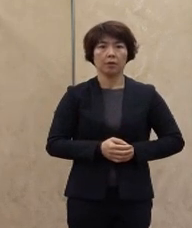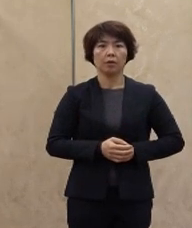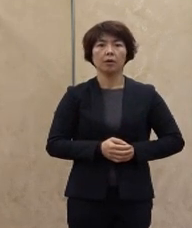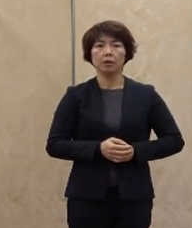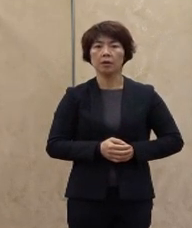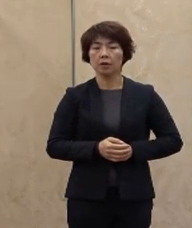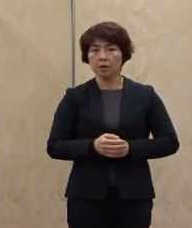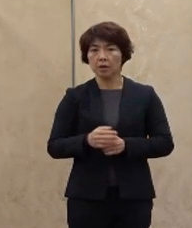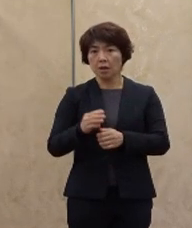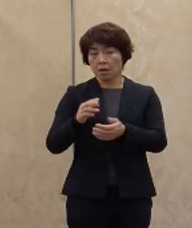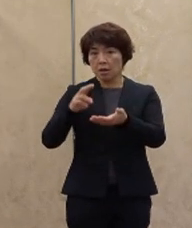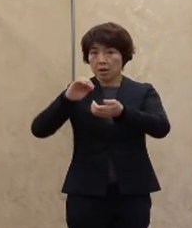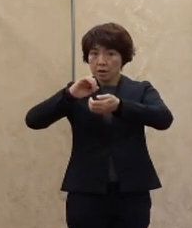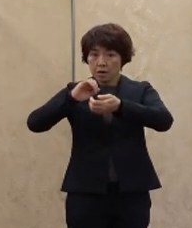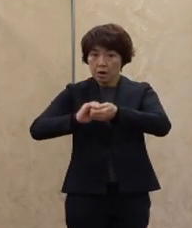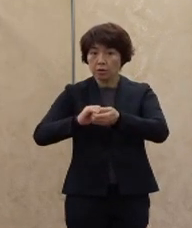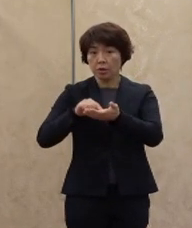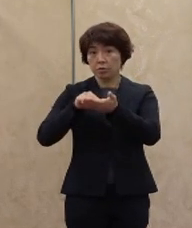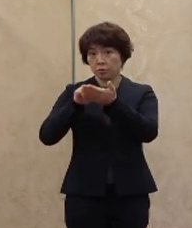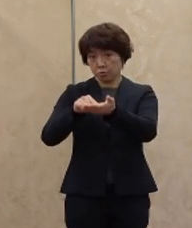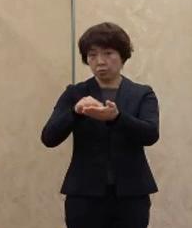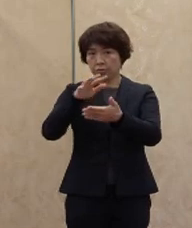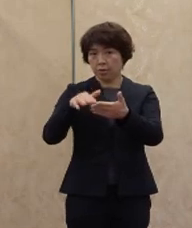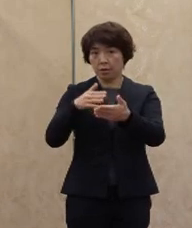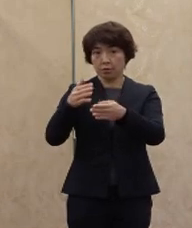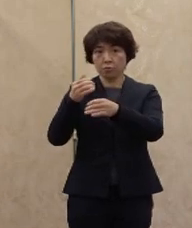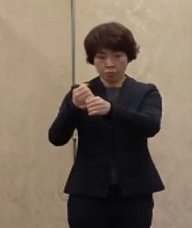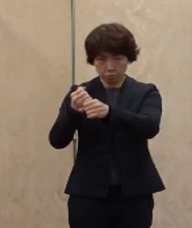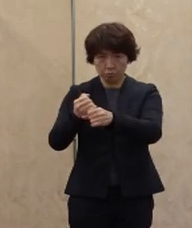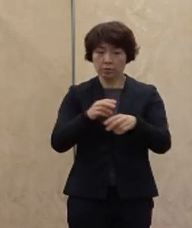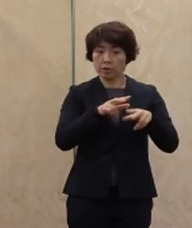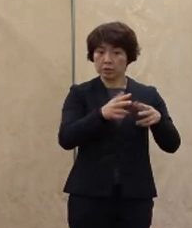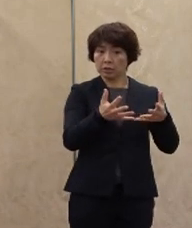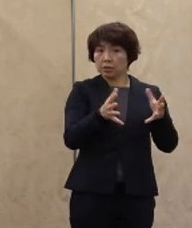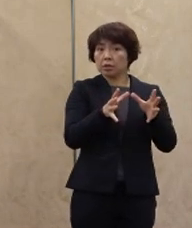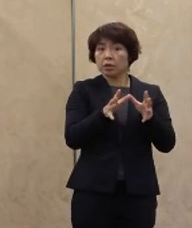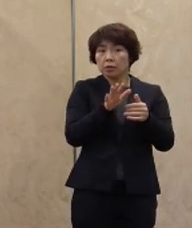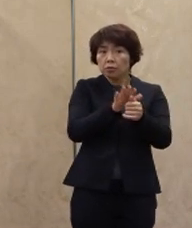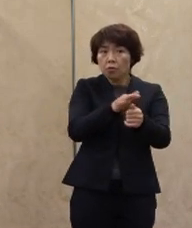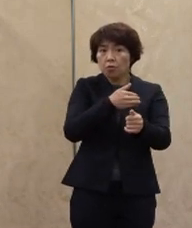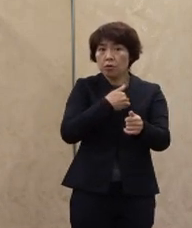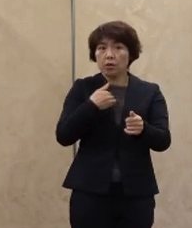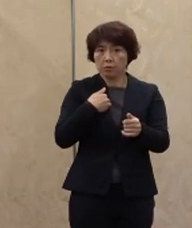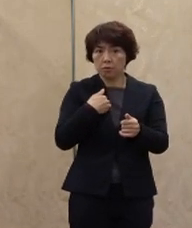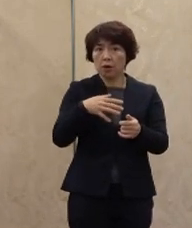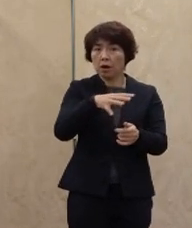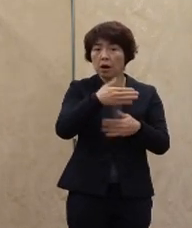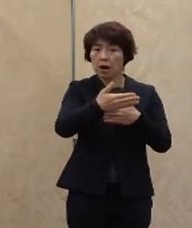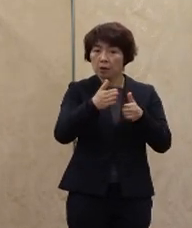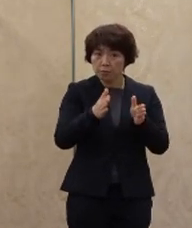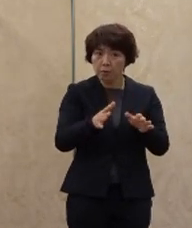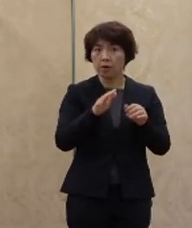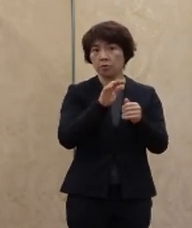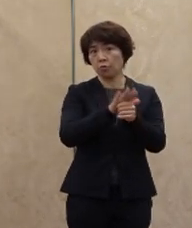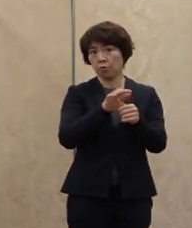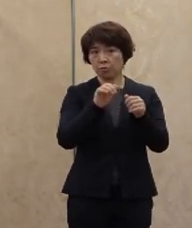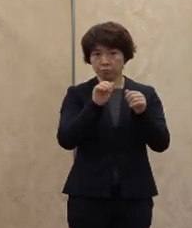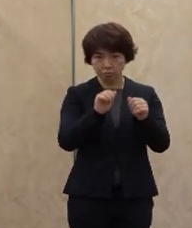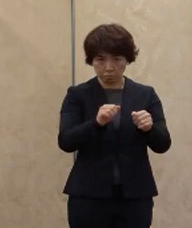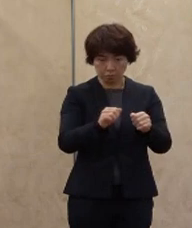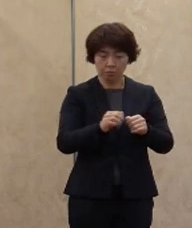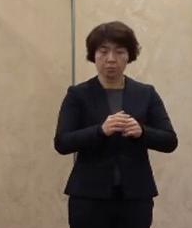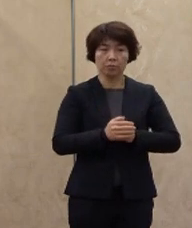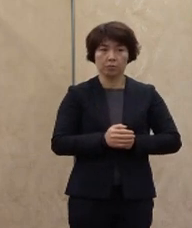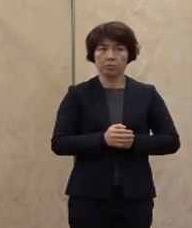確定申告とかそういうデータを作ってやると。で、自治体で協力できることがあればどんどんそれは協力するということ